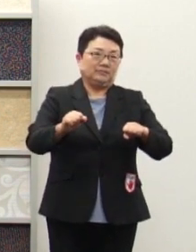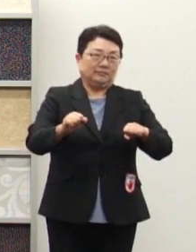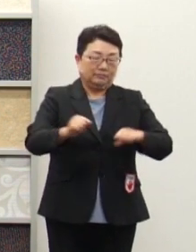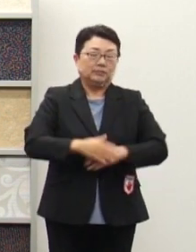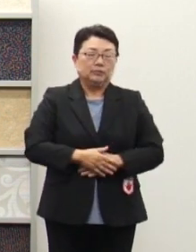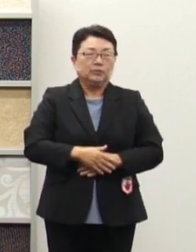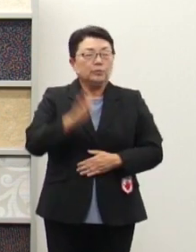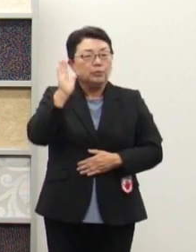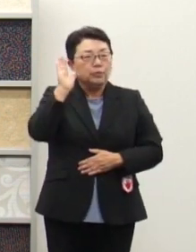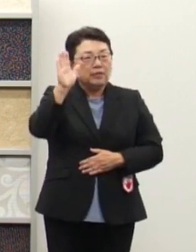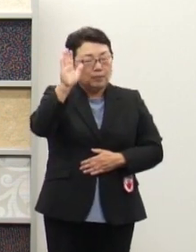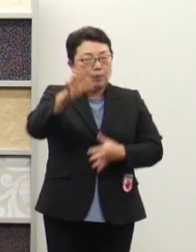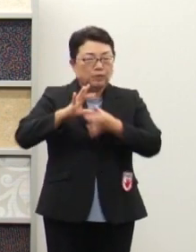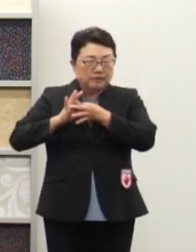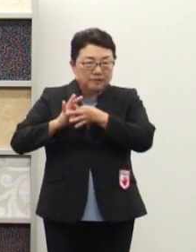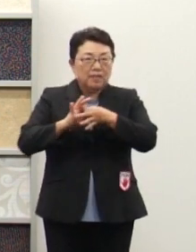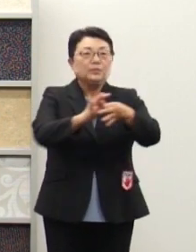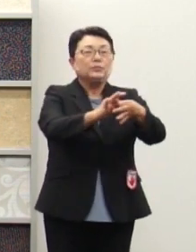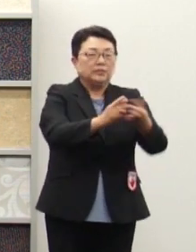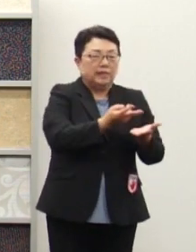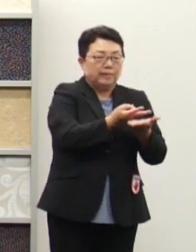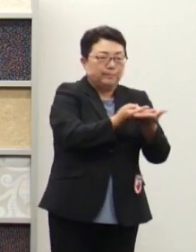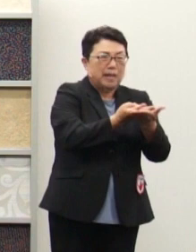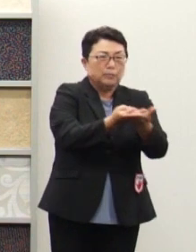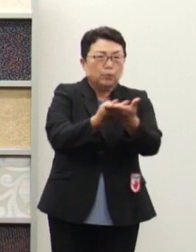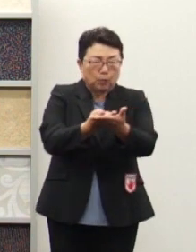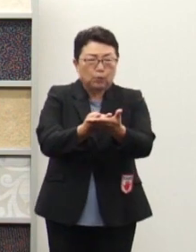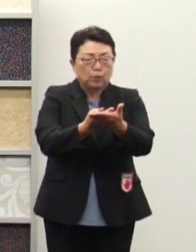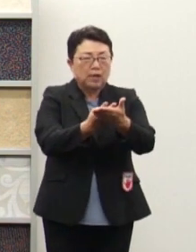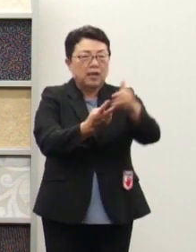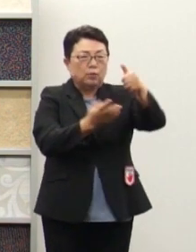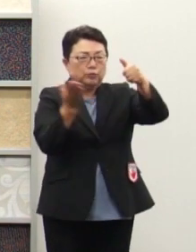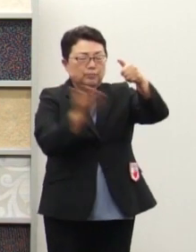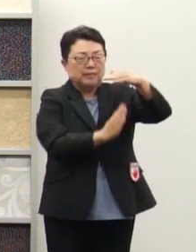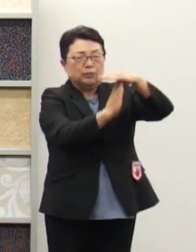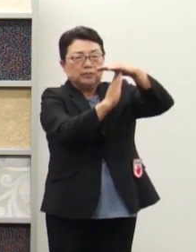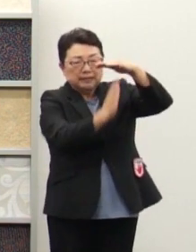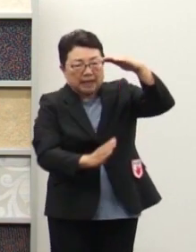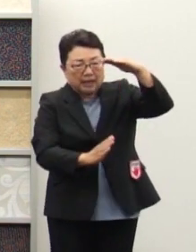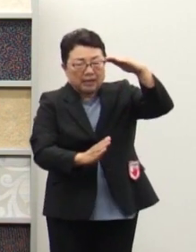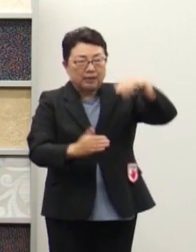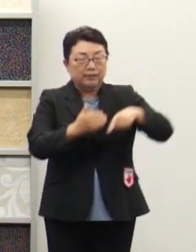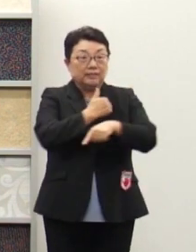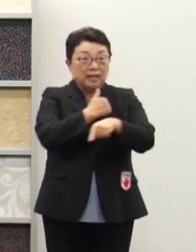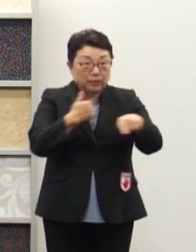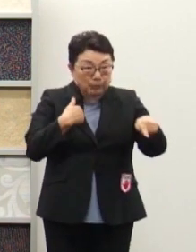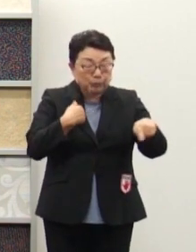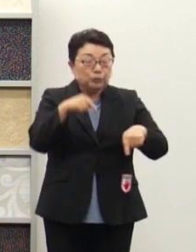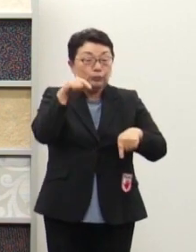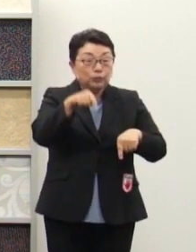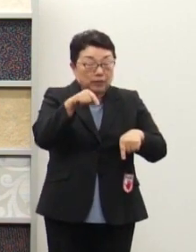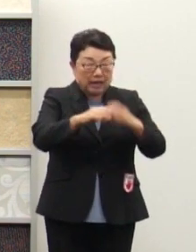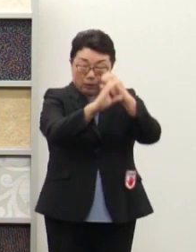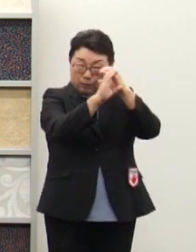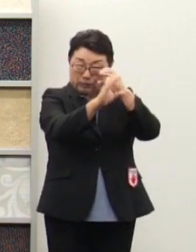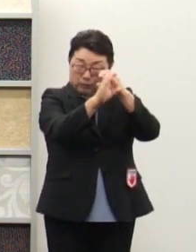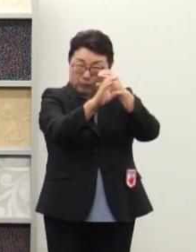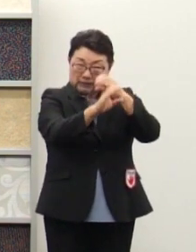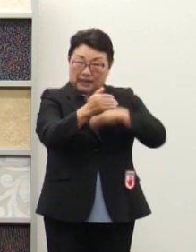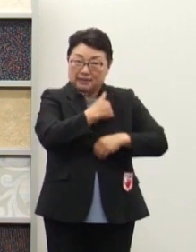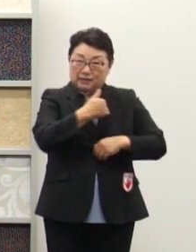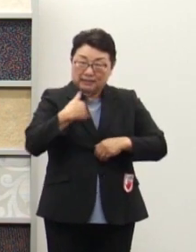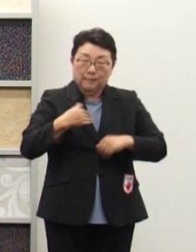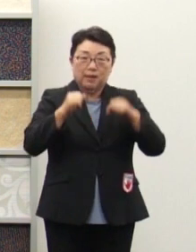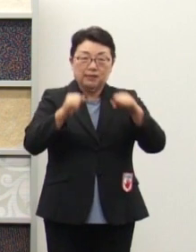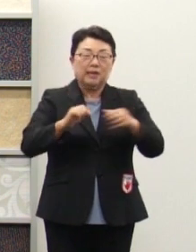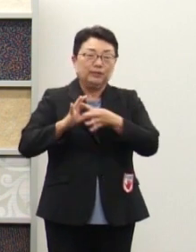後においても継続的に病床使用率 50% を下回る水準を維持できる、この見通しがあればこそで